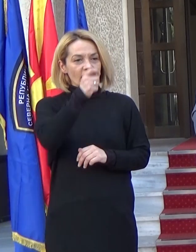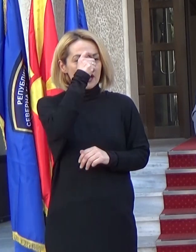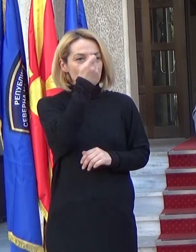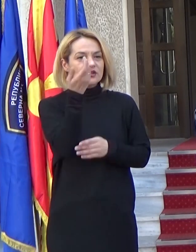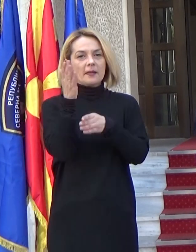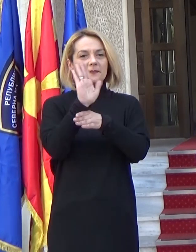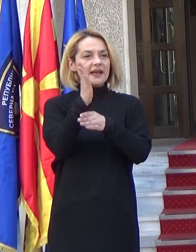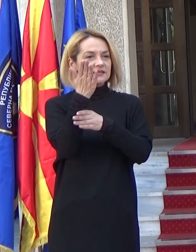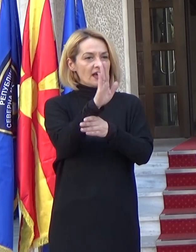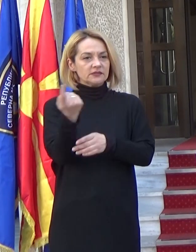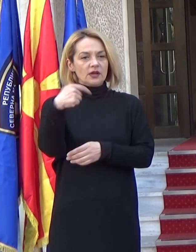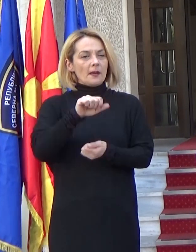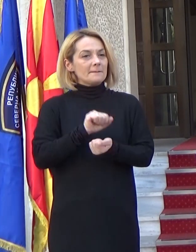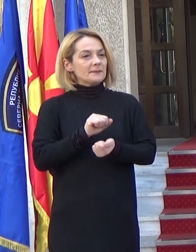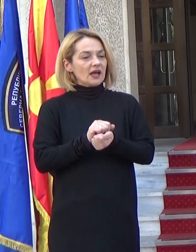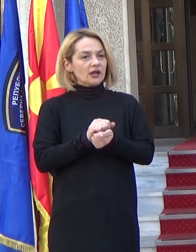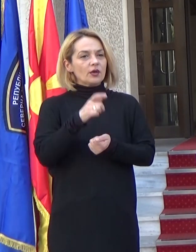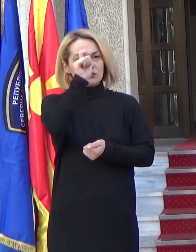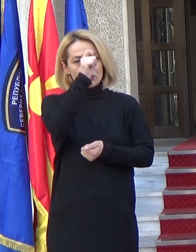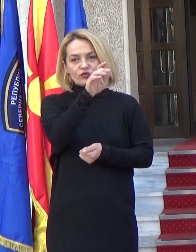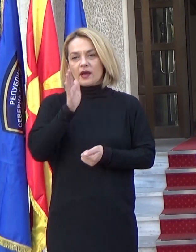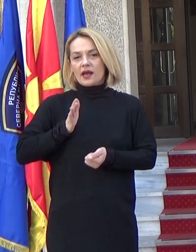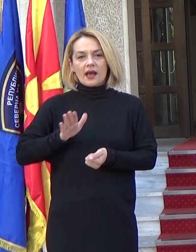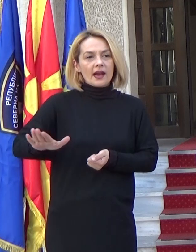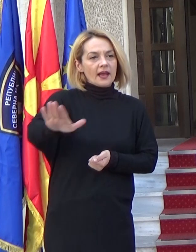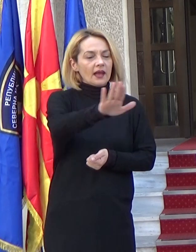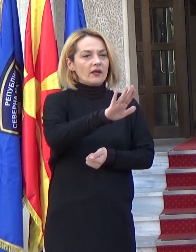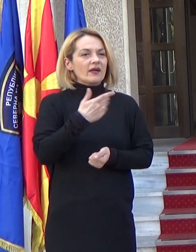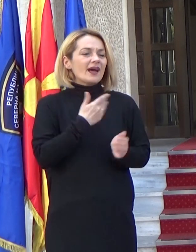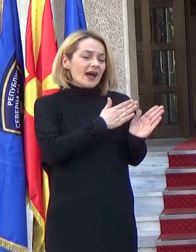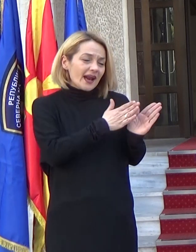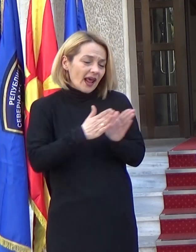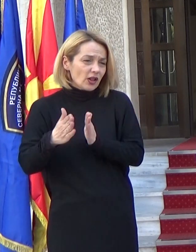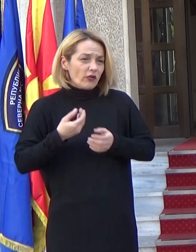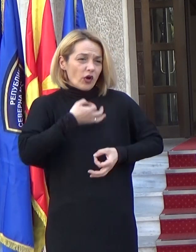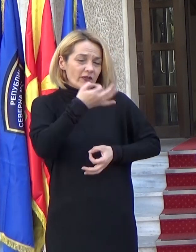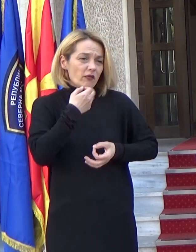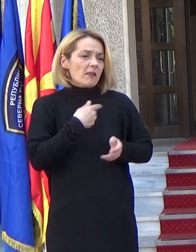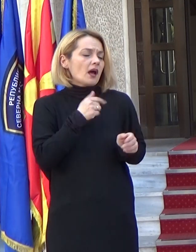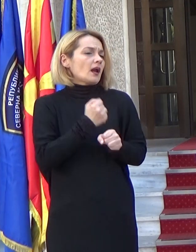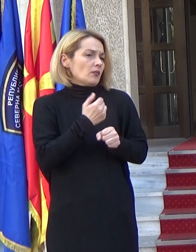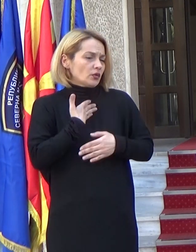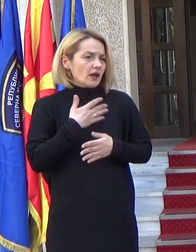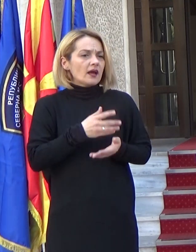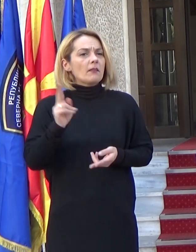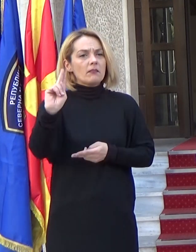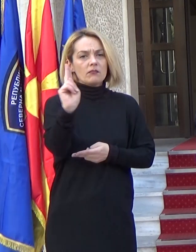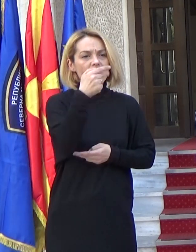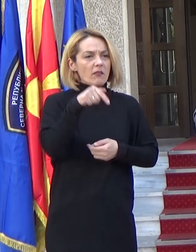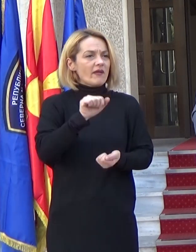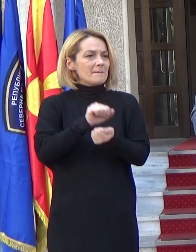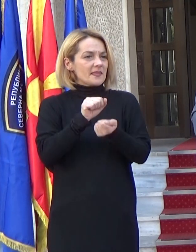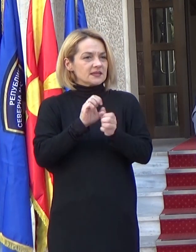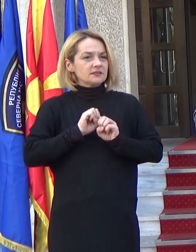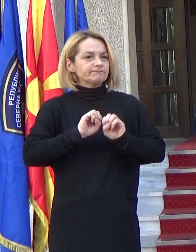почитувани представници на медиумите, почитувани граѓани. Во насока на редовно информирање на јавноста, ја свикуваме оваа пресконференција со